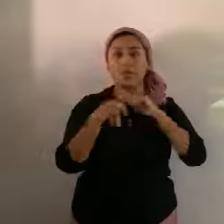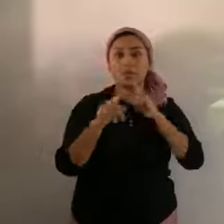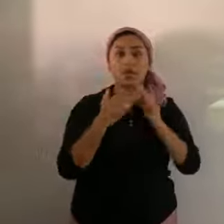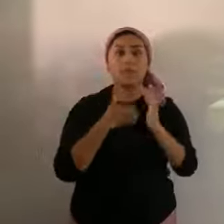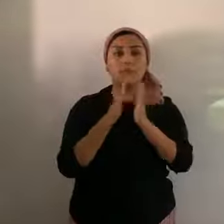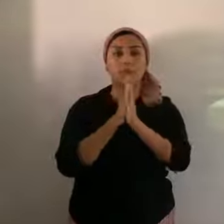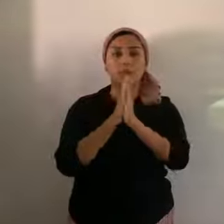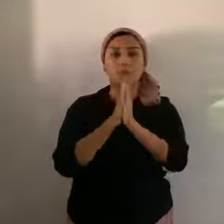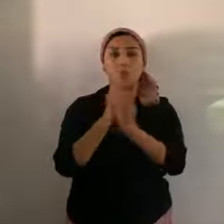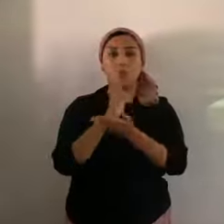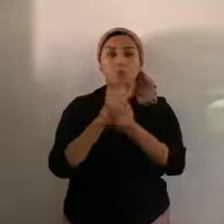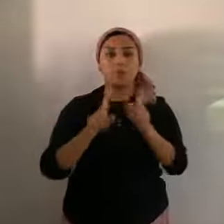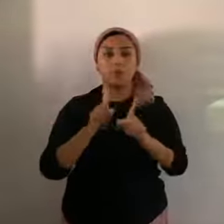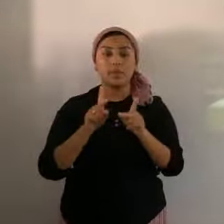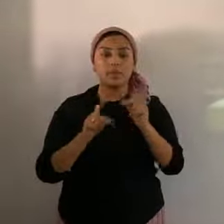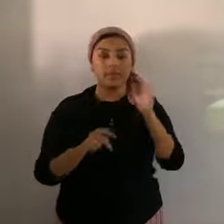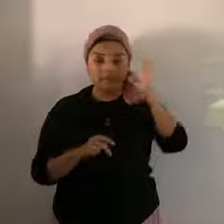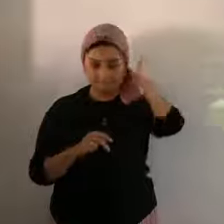los justos,